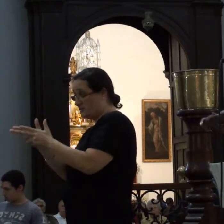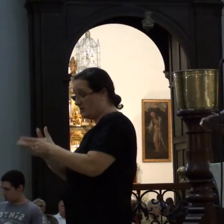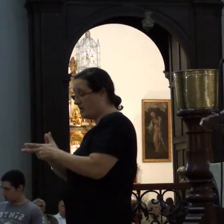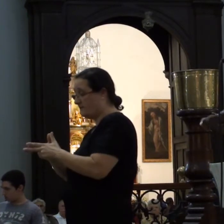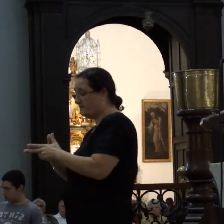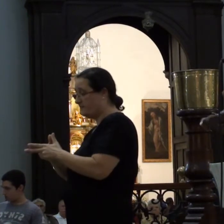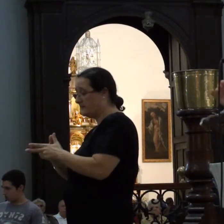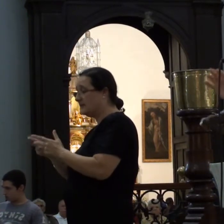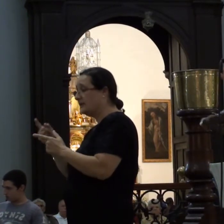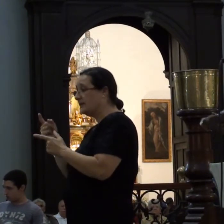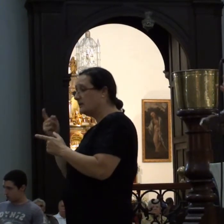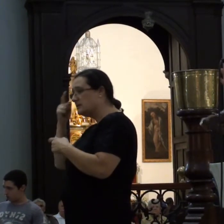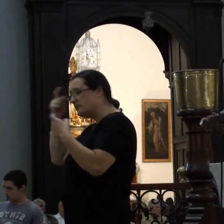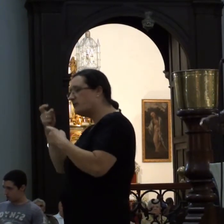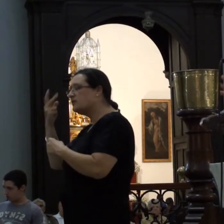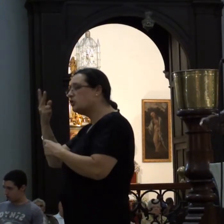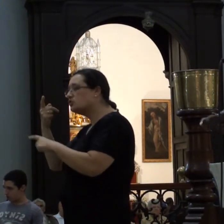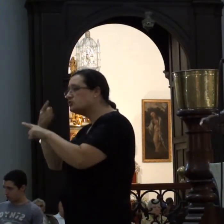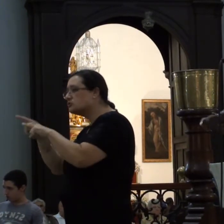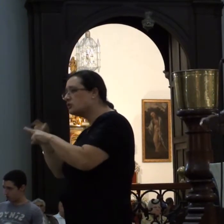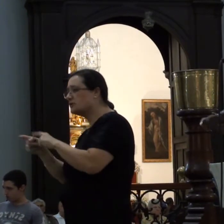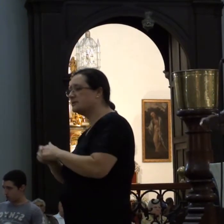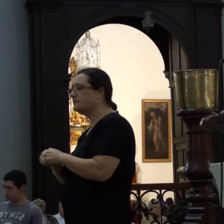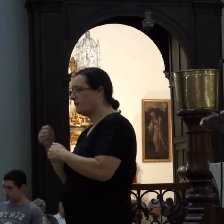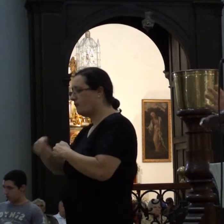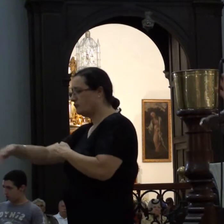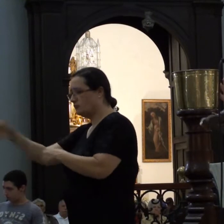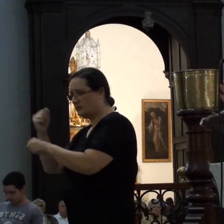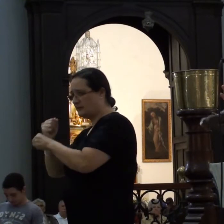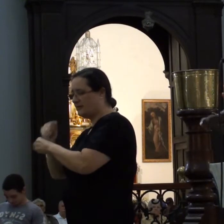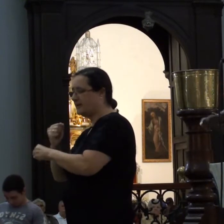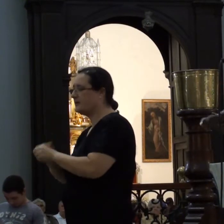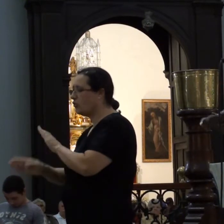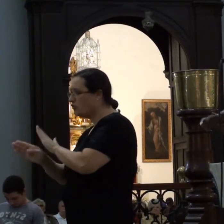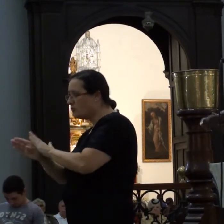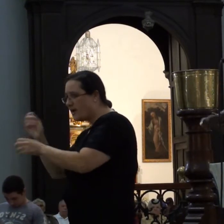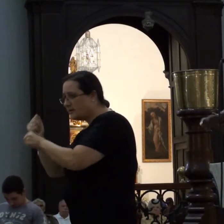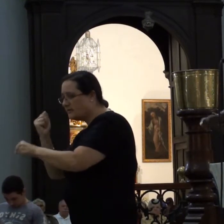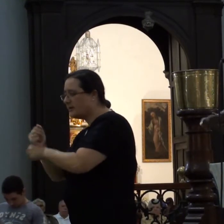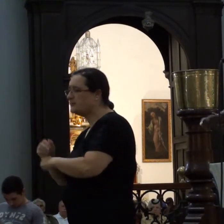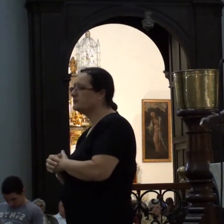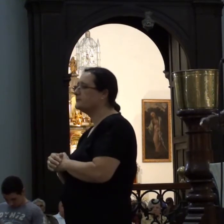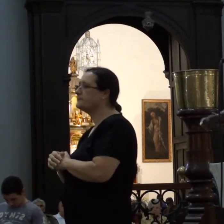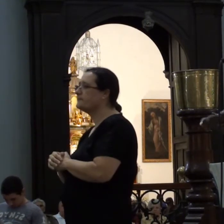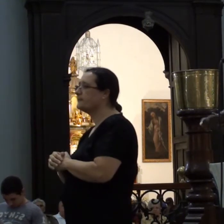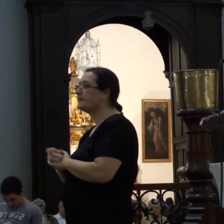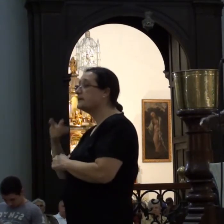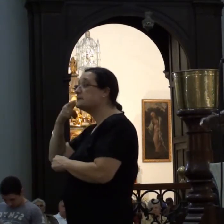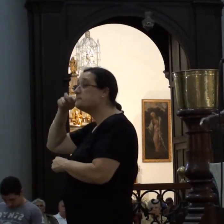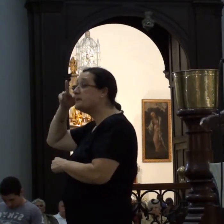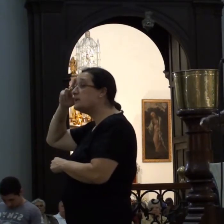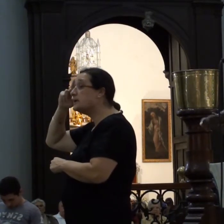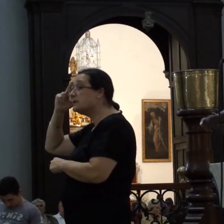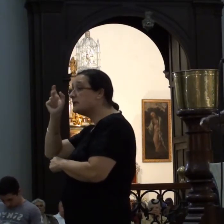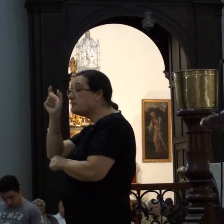en dos rasgos que en el futuro Tenemos que trabajar seguir trabajando la experiencia